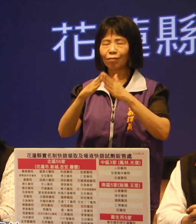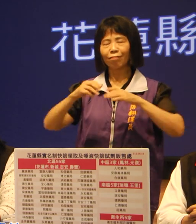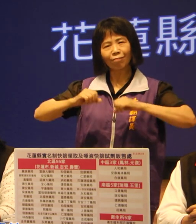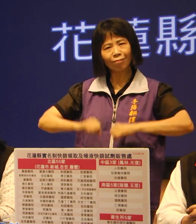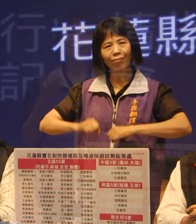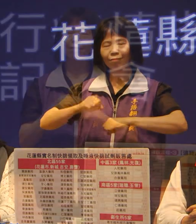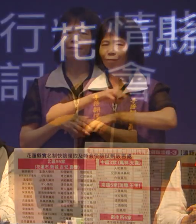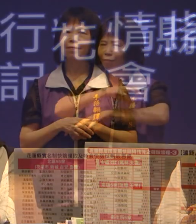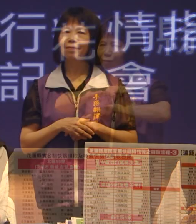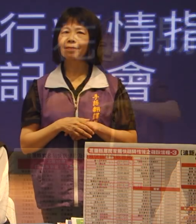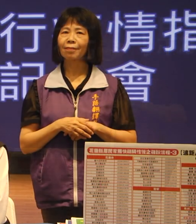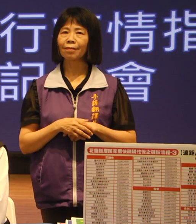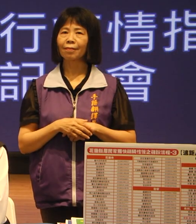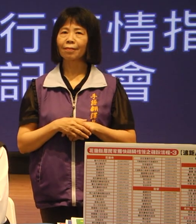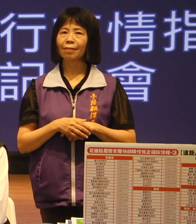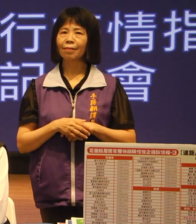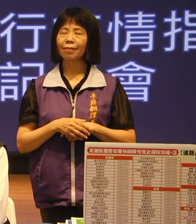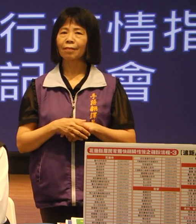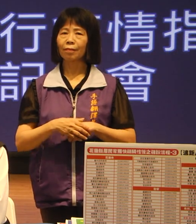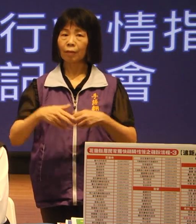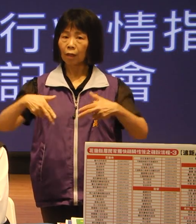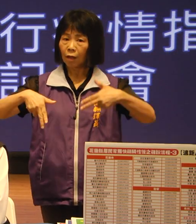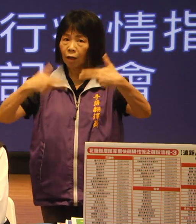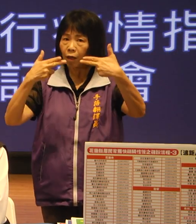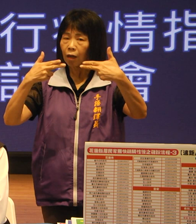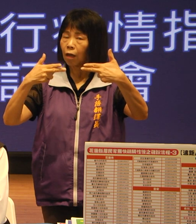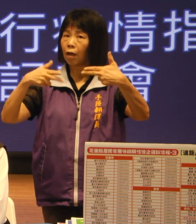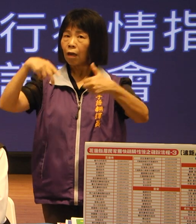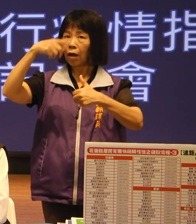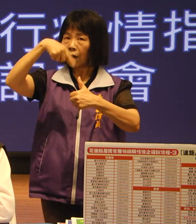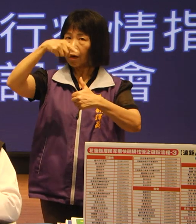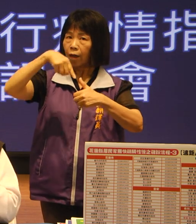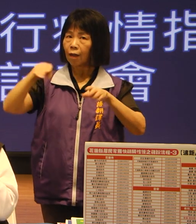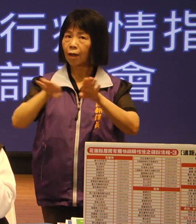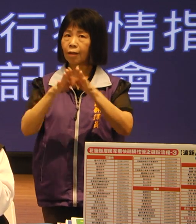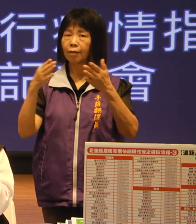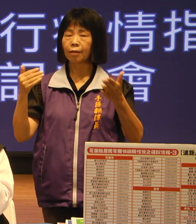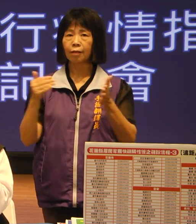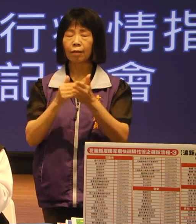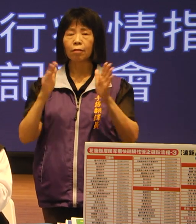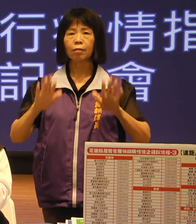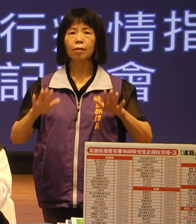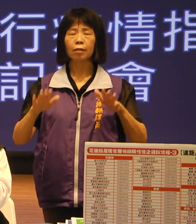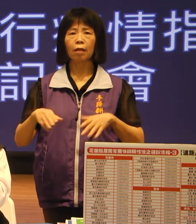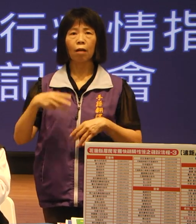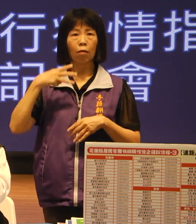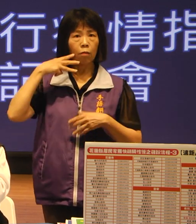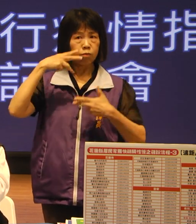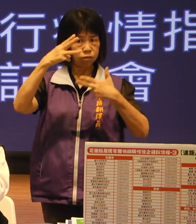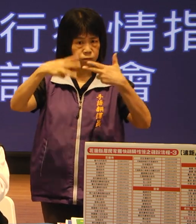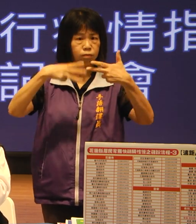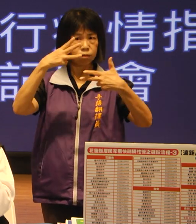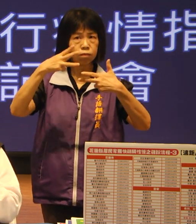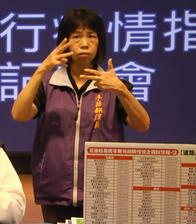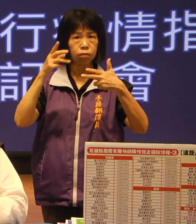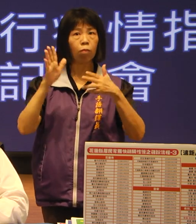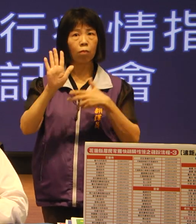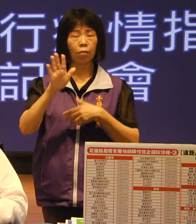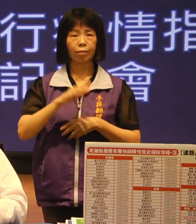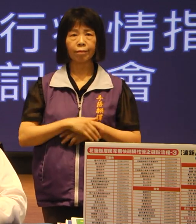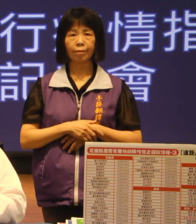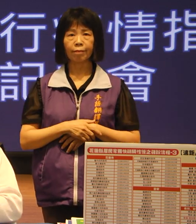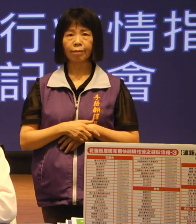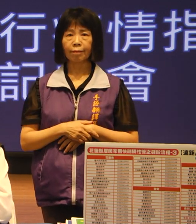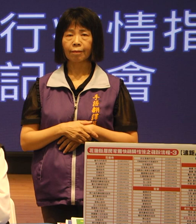健康跟安全。 开始远距教学到现在已经将近三个礼拜了，那这